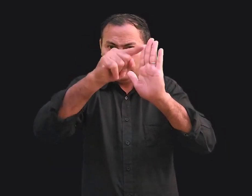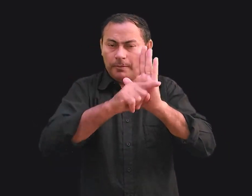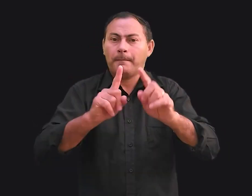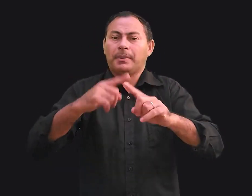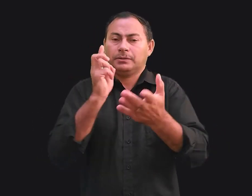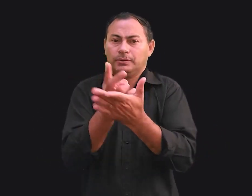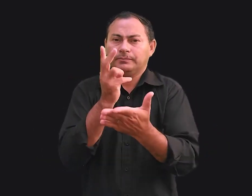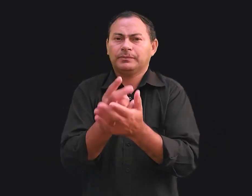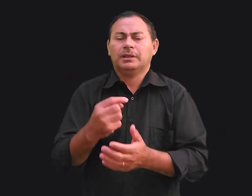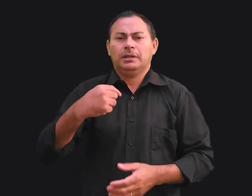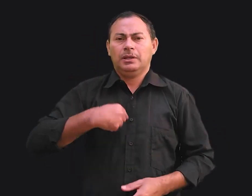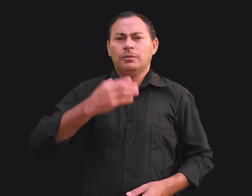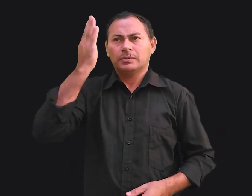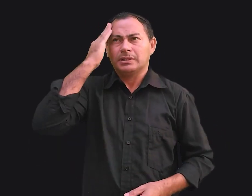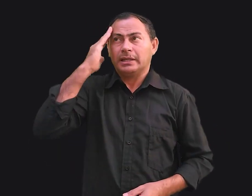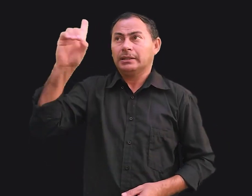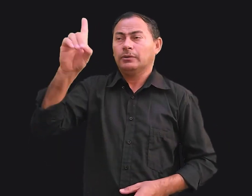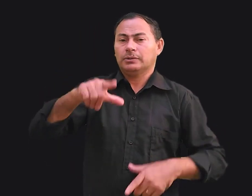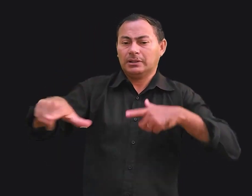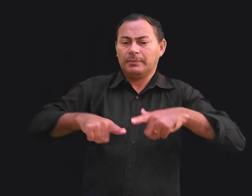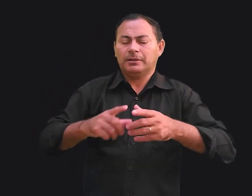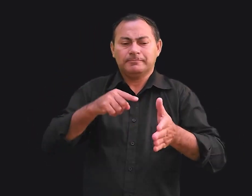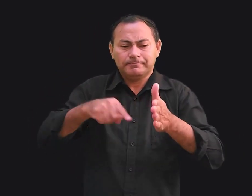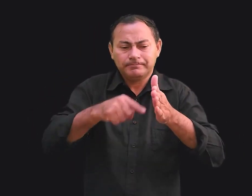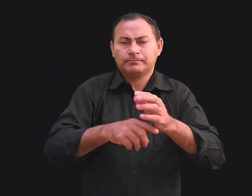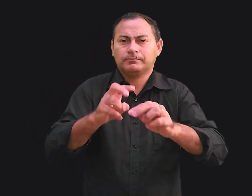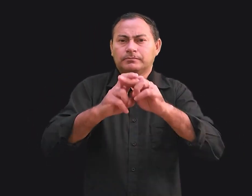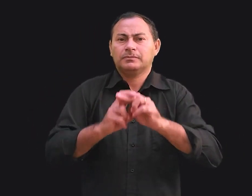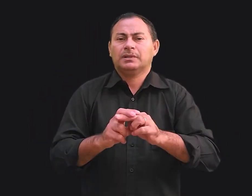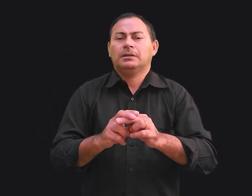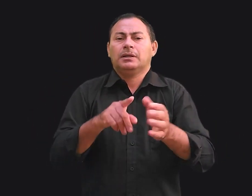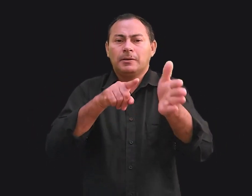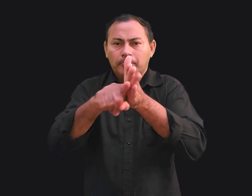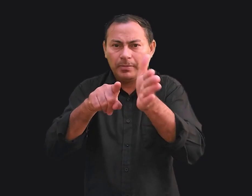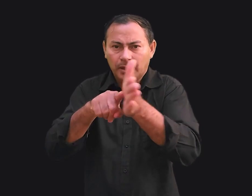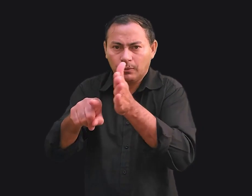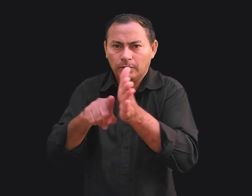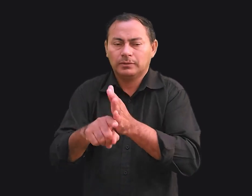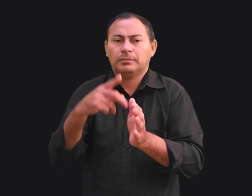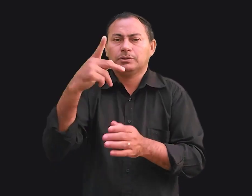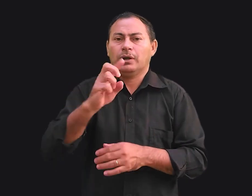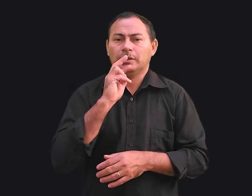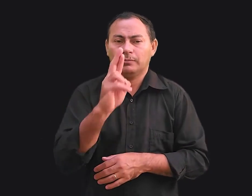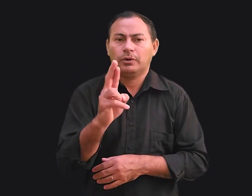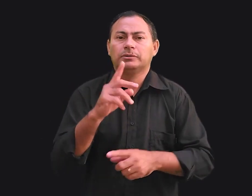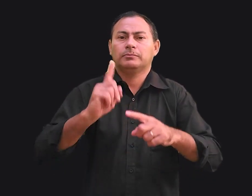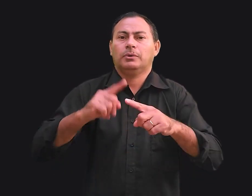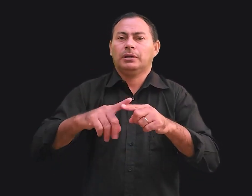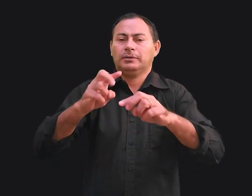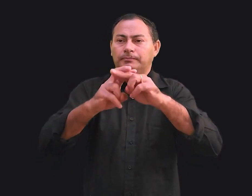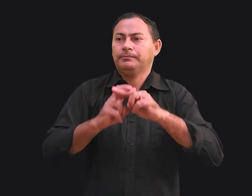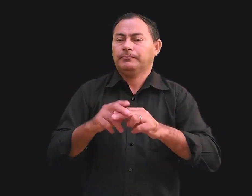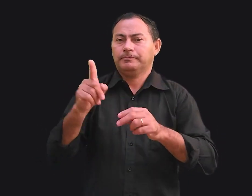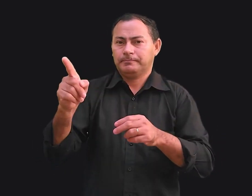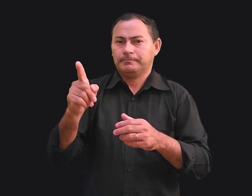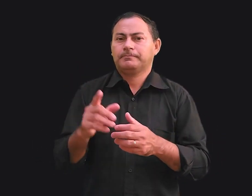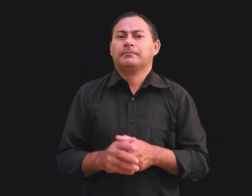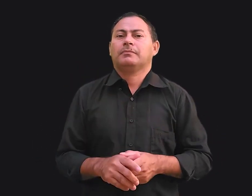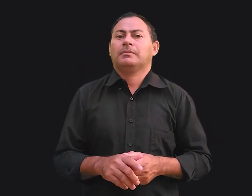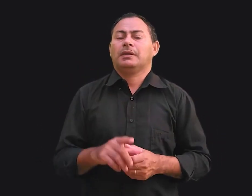Mas continuando, sei que Deus pode trabalhar intensamente através dessas perguntas e suas respostas, porque foi através delas